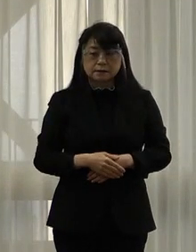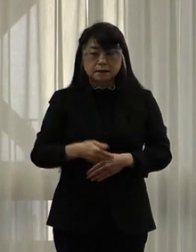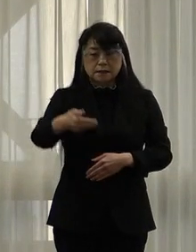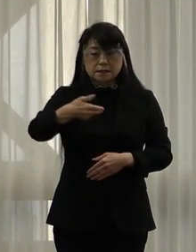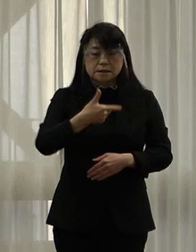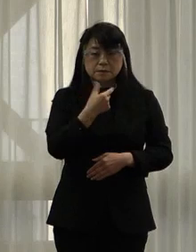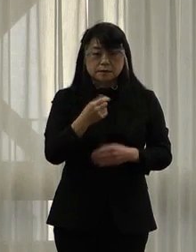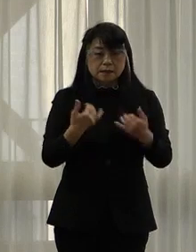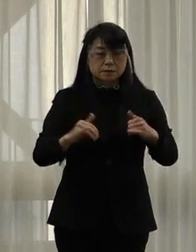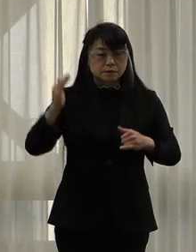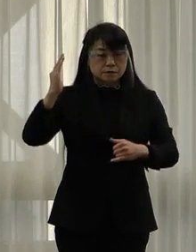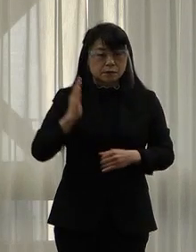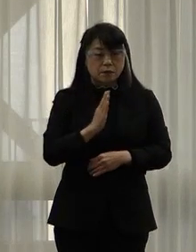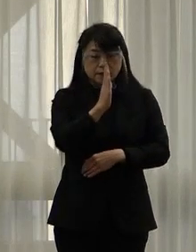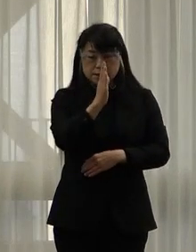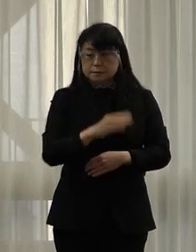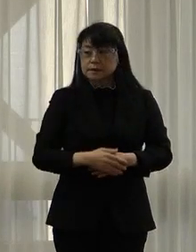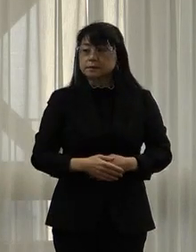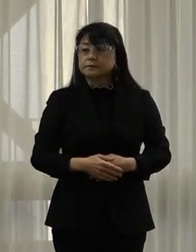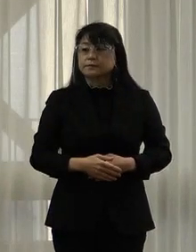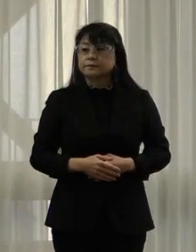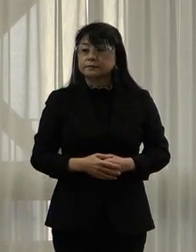します。